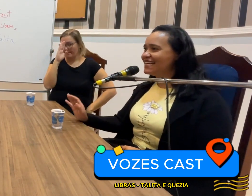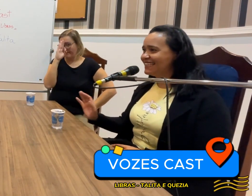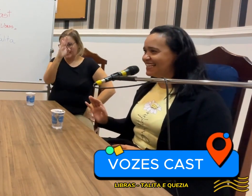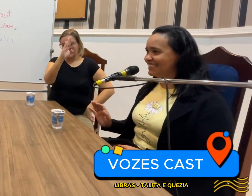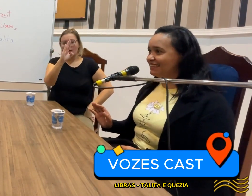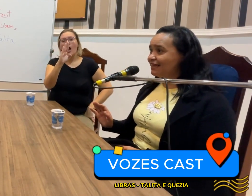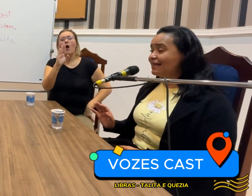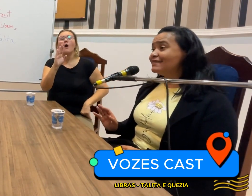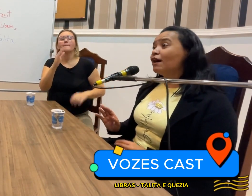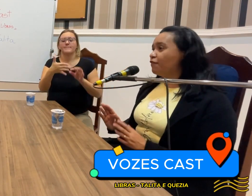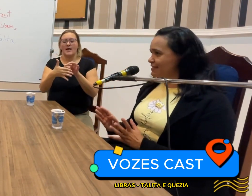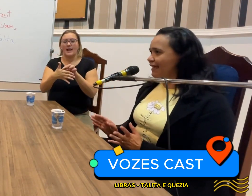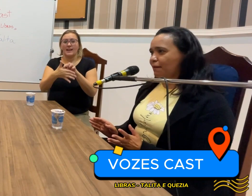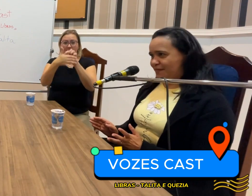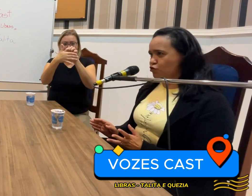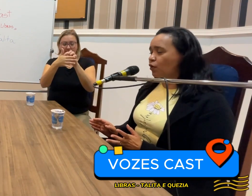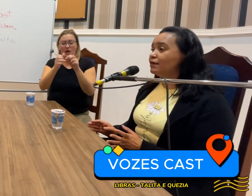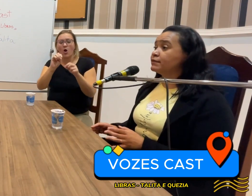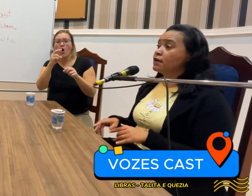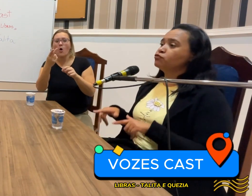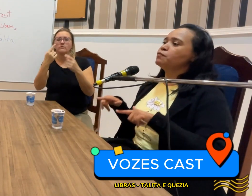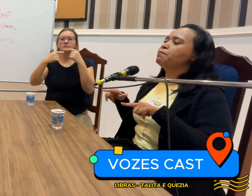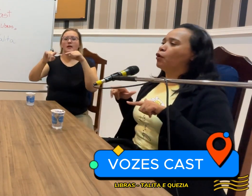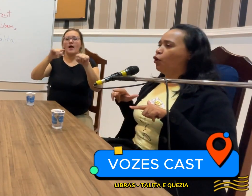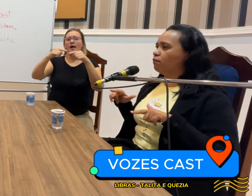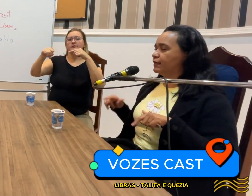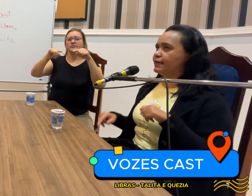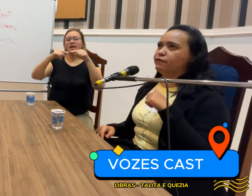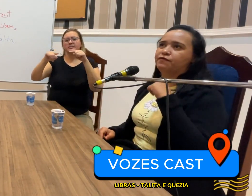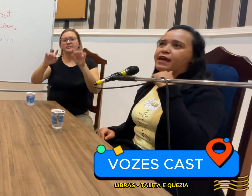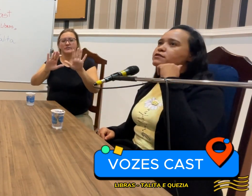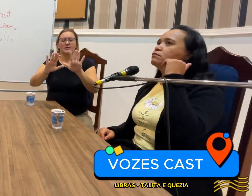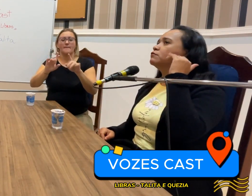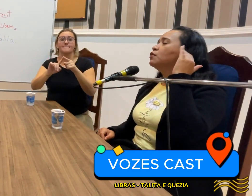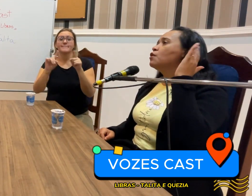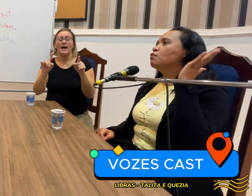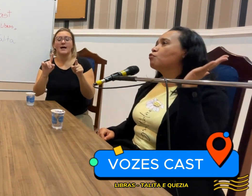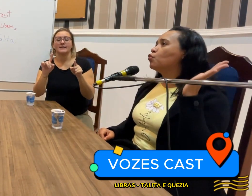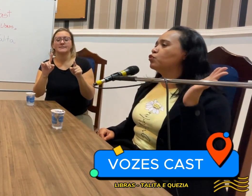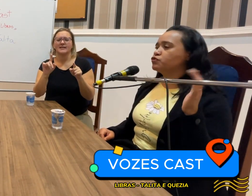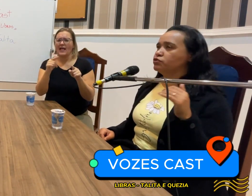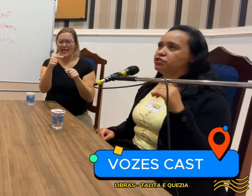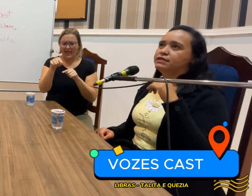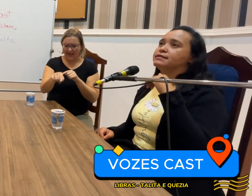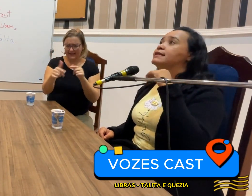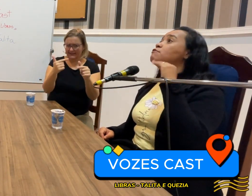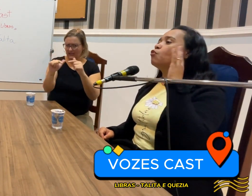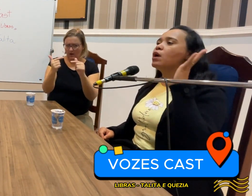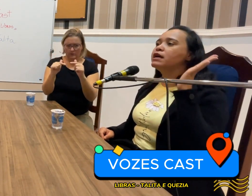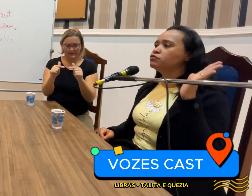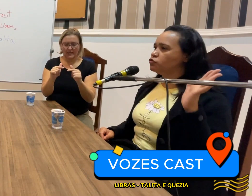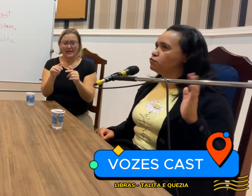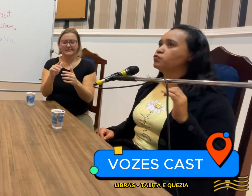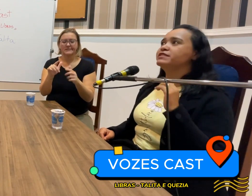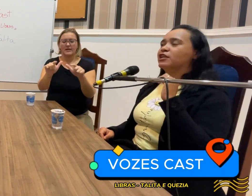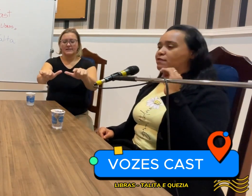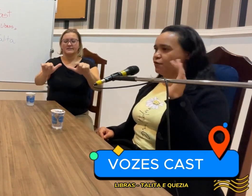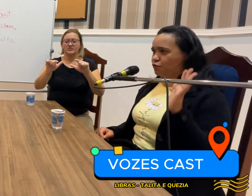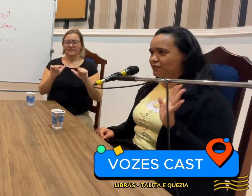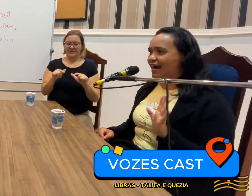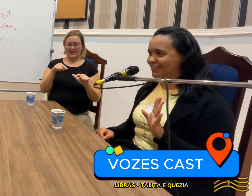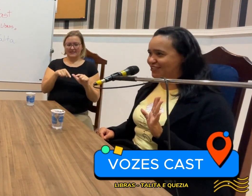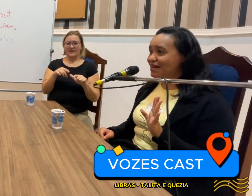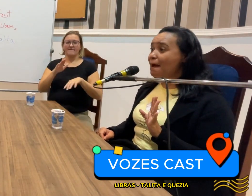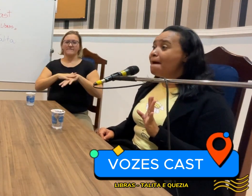ser o líder. Talvez aquela pessoa não tenha um diploma, que ele fez um curso de 5 anos de música